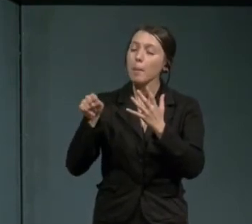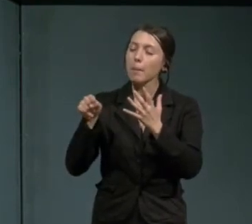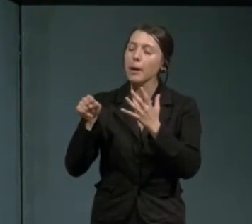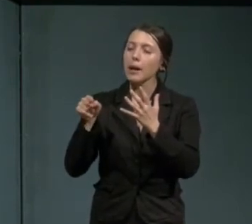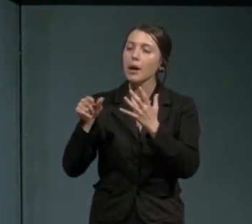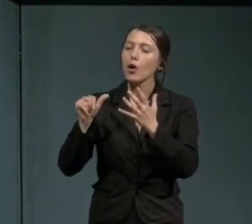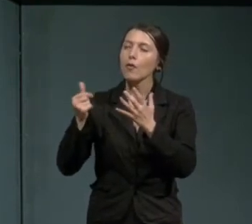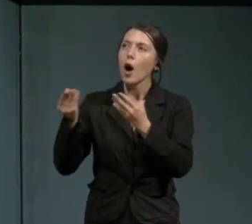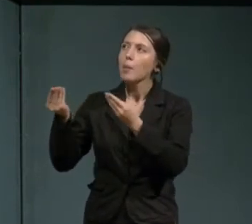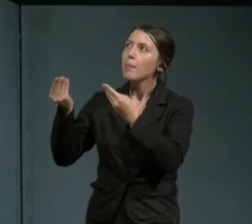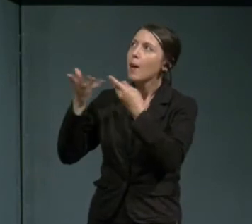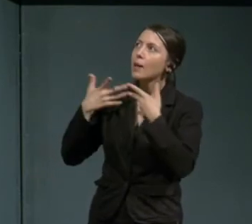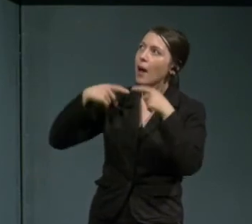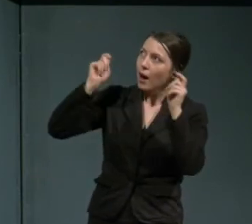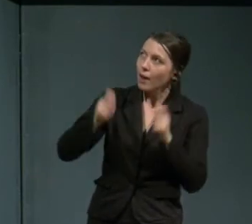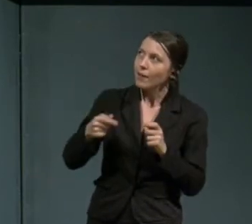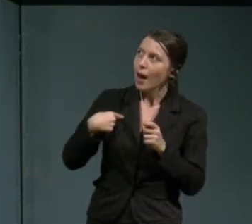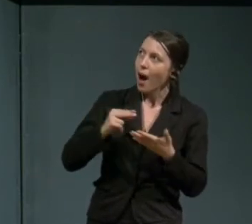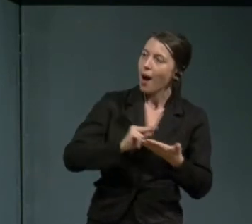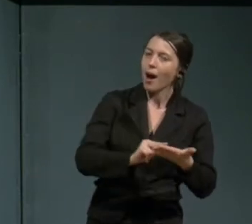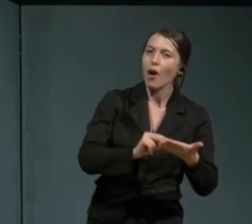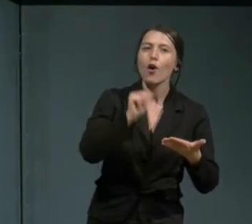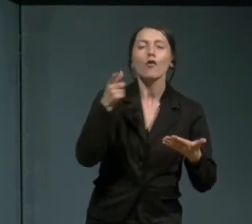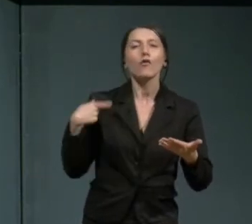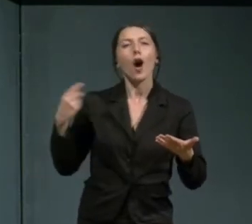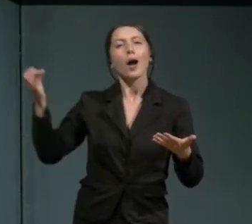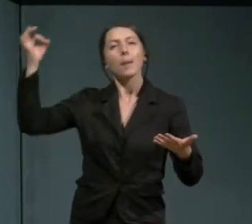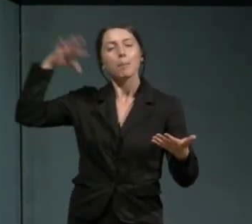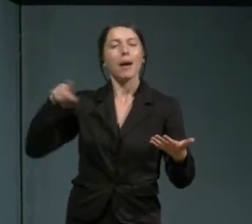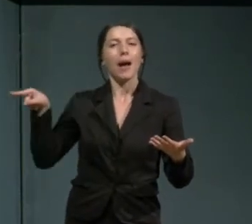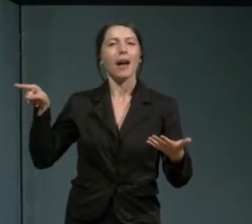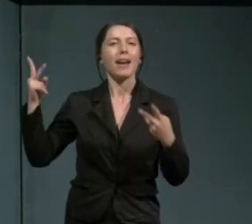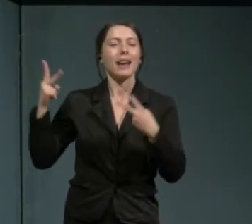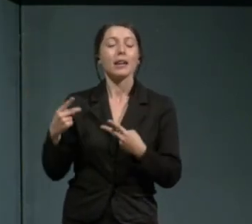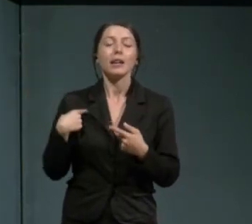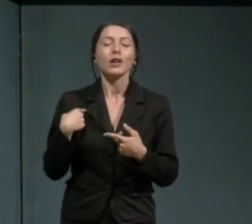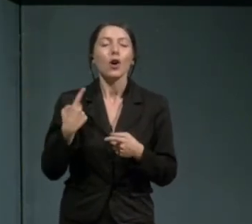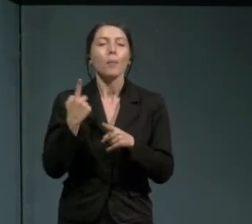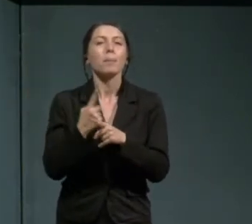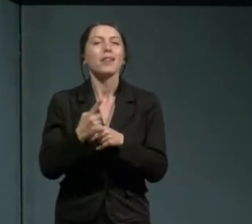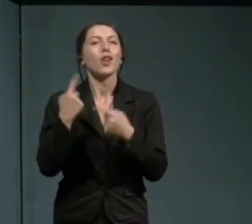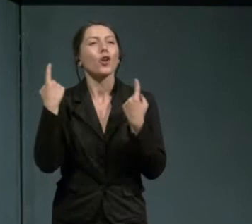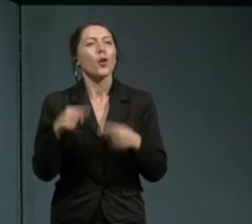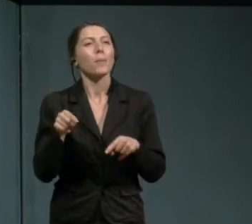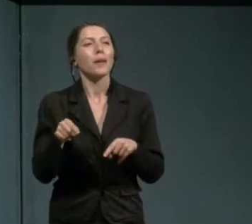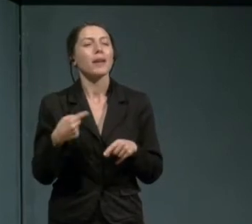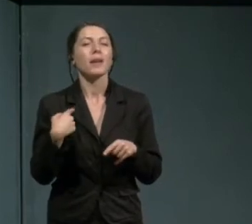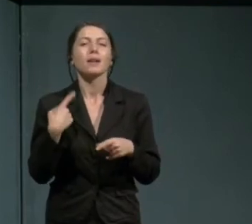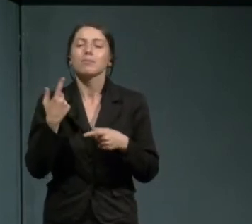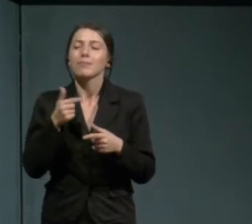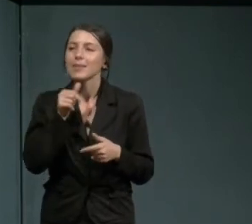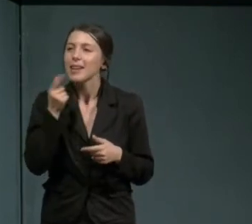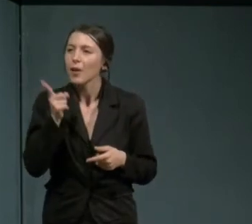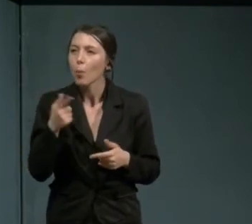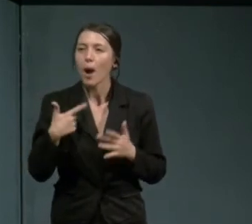il romanzo è il punto di partenza ne avevo bisogno avevo bisogno di andare sui siti dei ponti